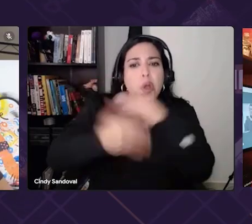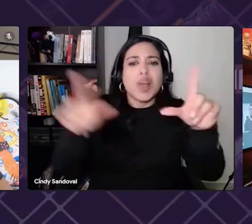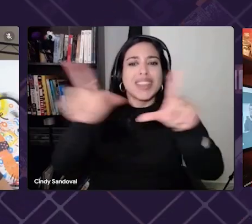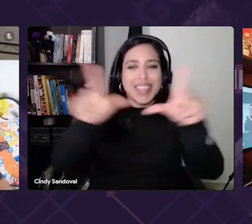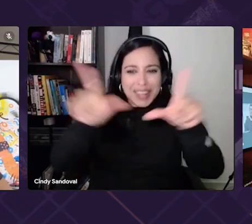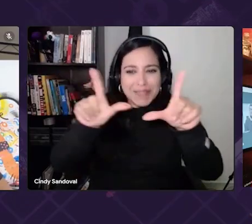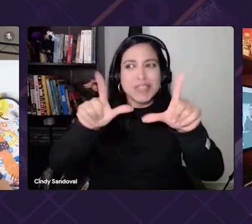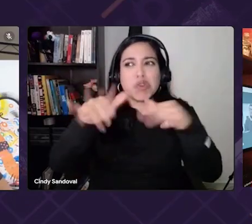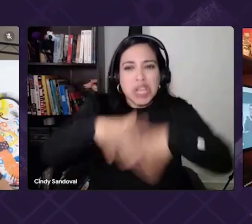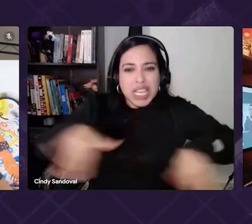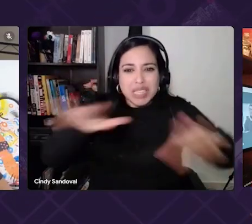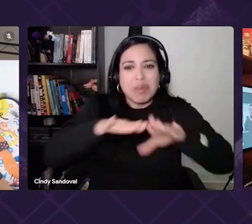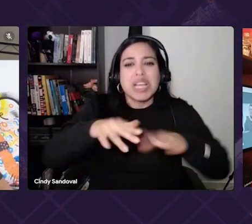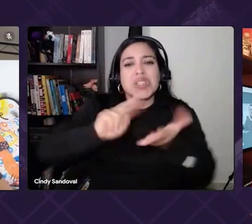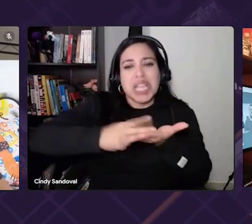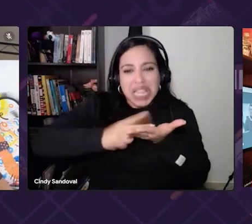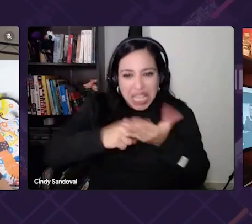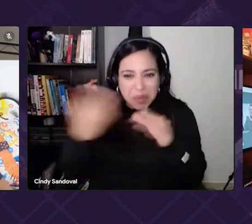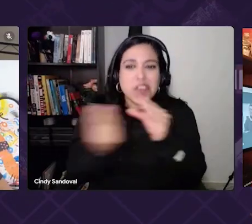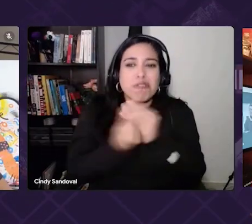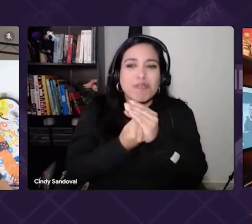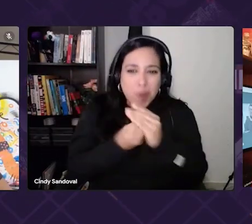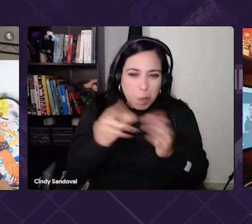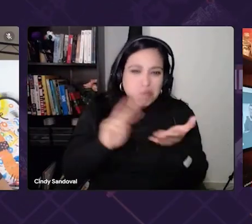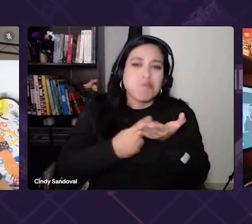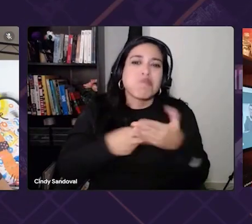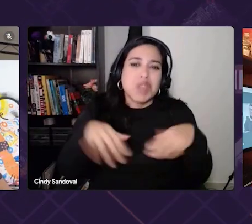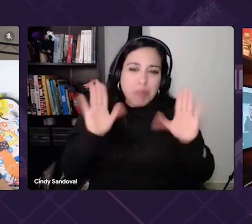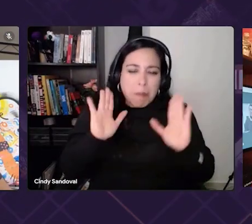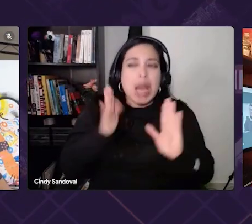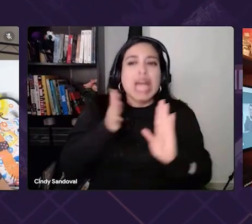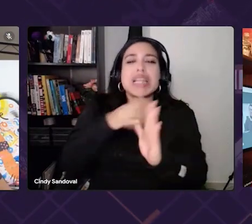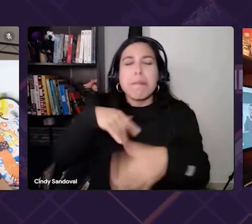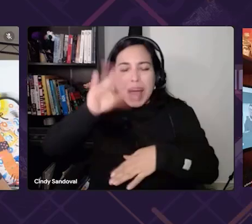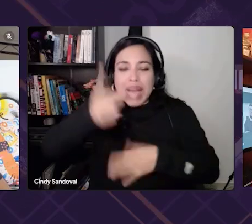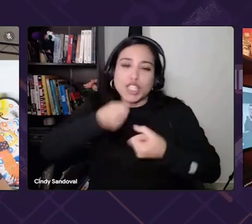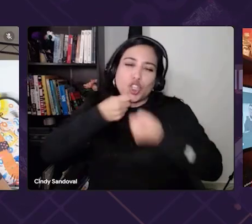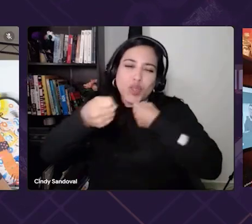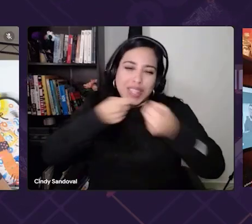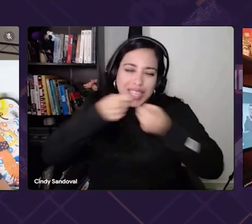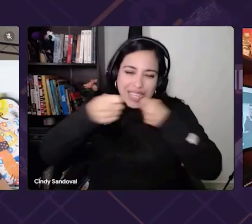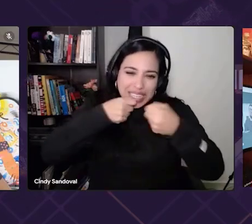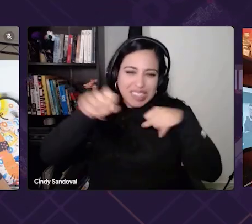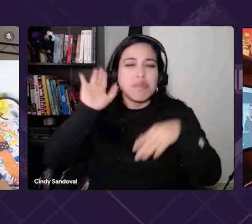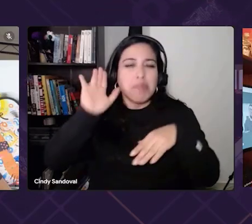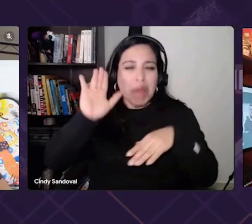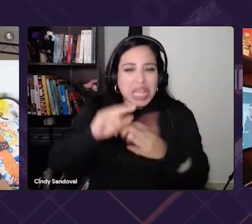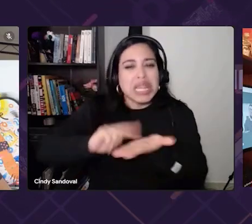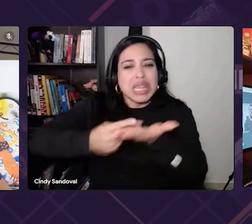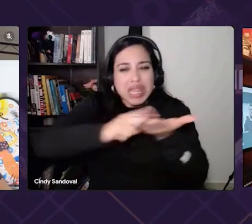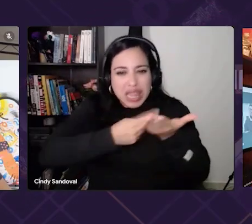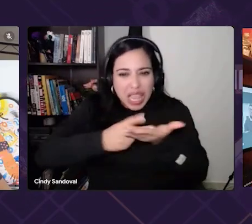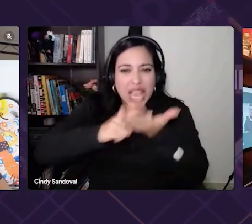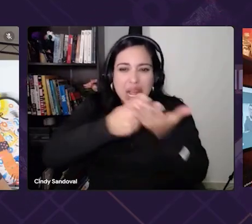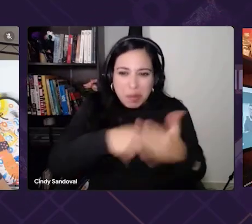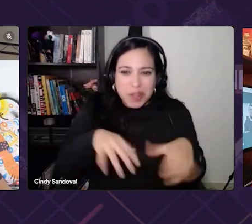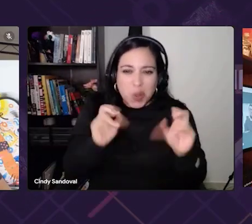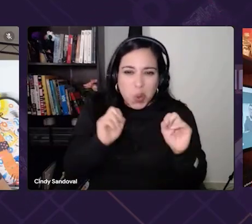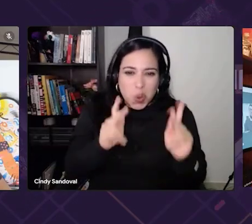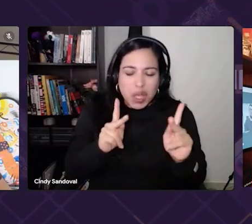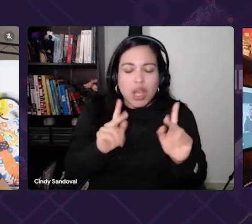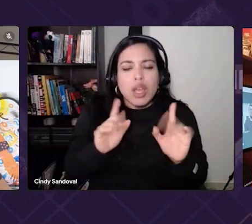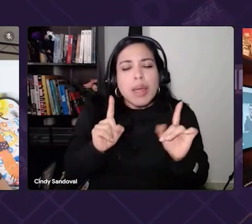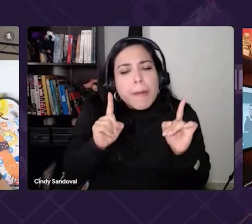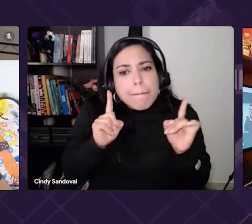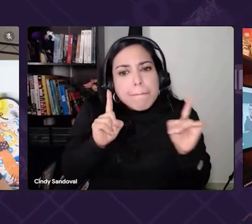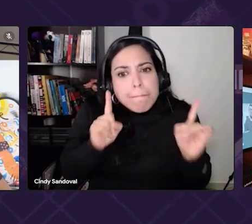en algunos espacios televisivos, por ejemplo, en los informativos. No siempre aparece este recurso